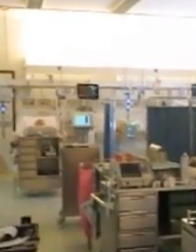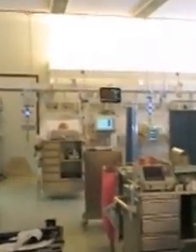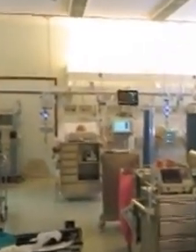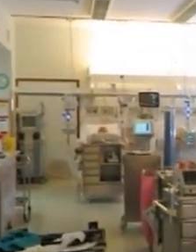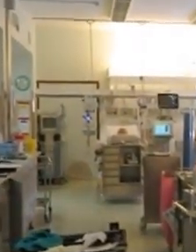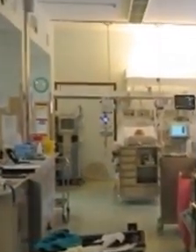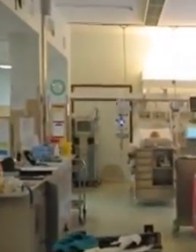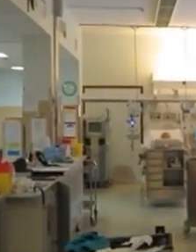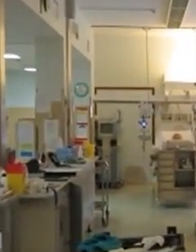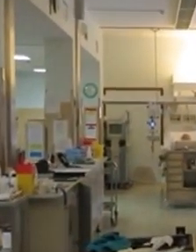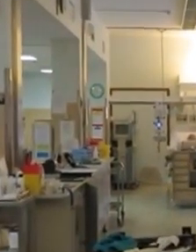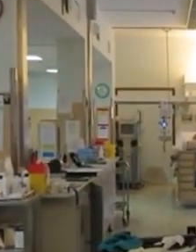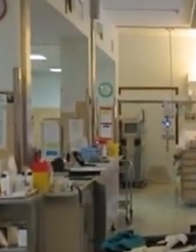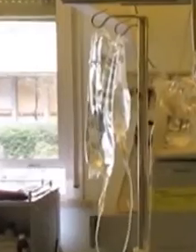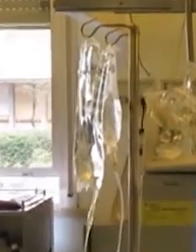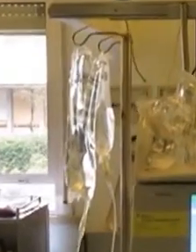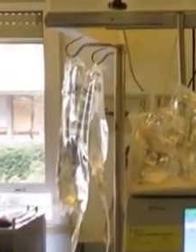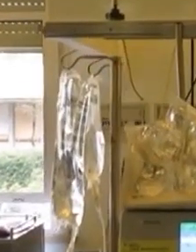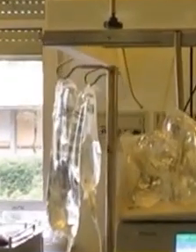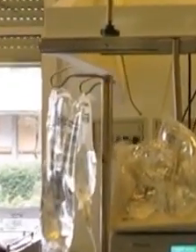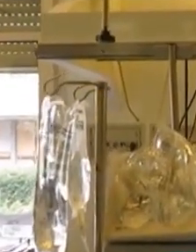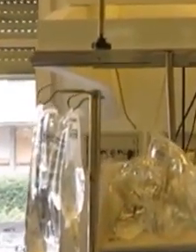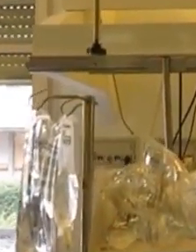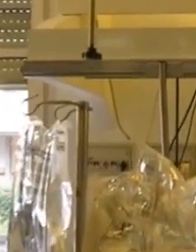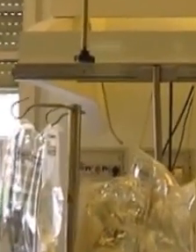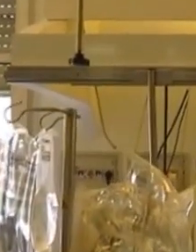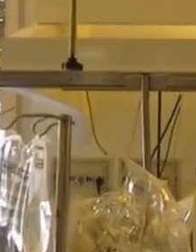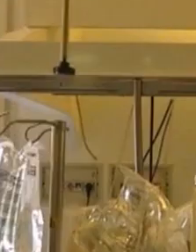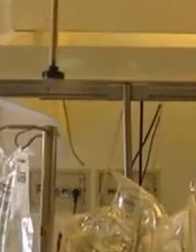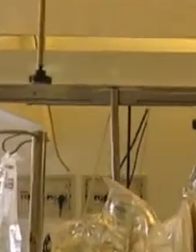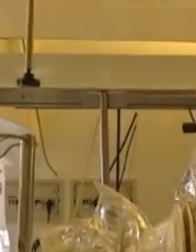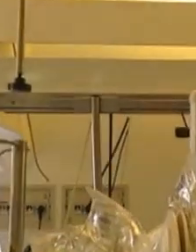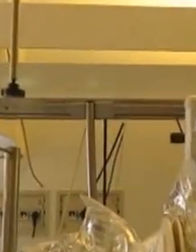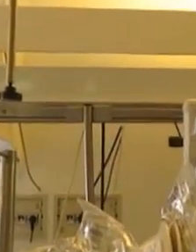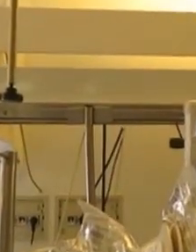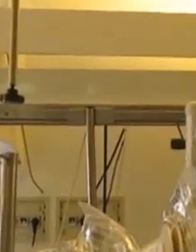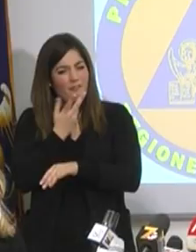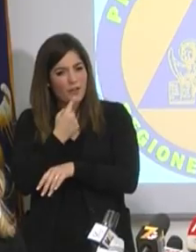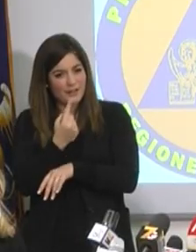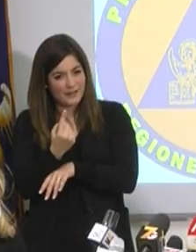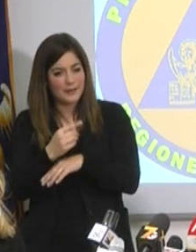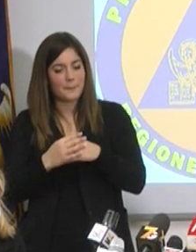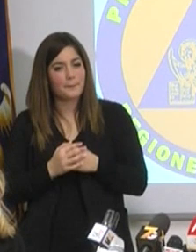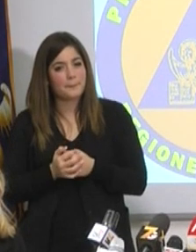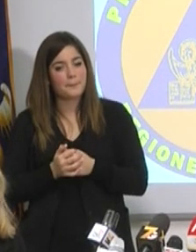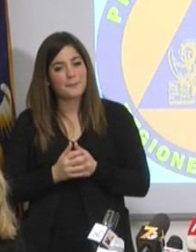veneto sta affrontando la fase 4 con tutte le conseguenze del caso io vi dico che noi fondamentalmente